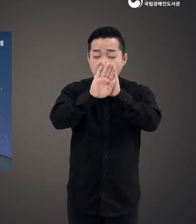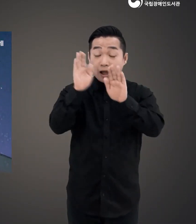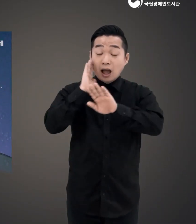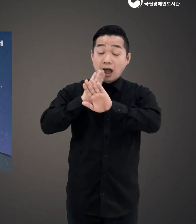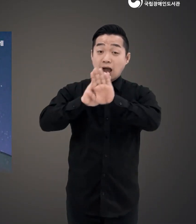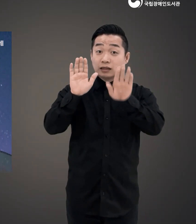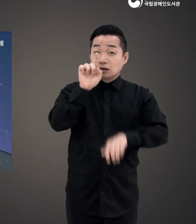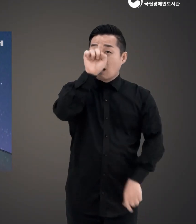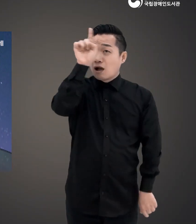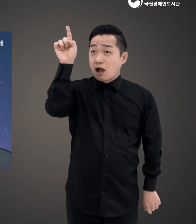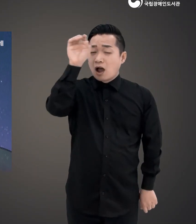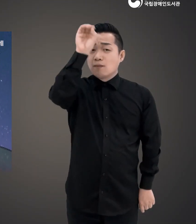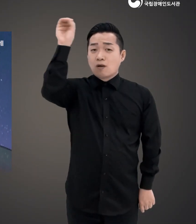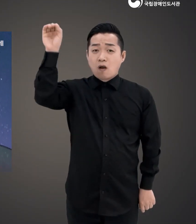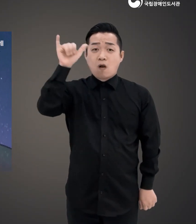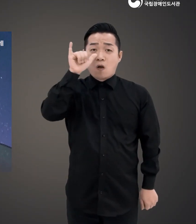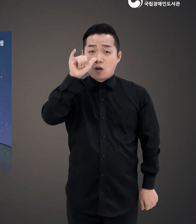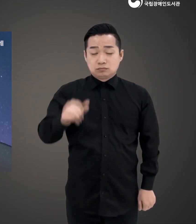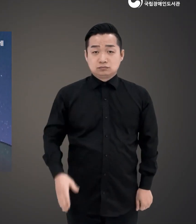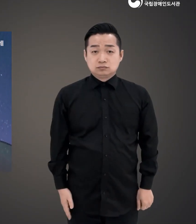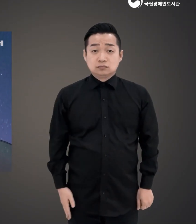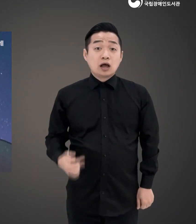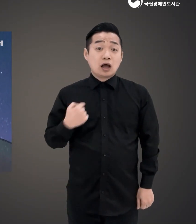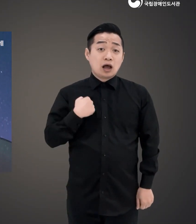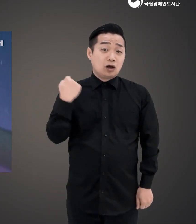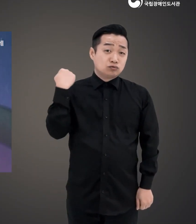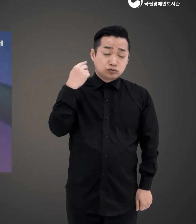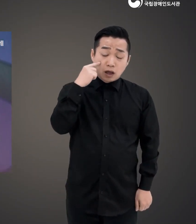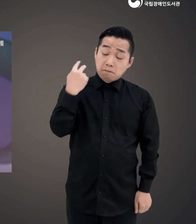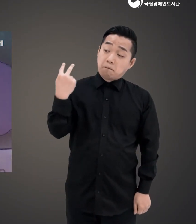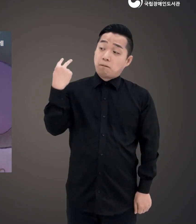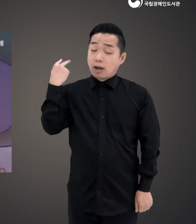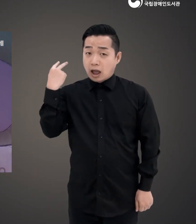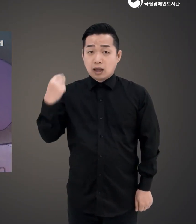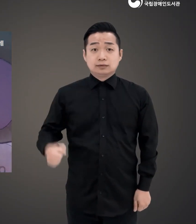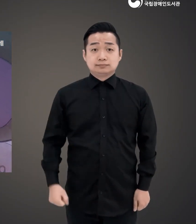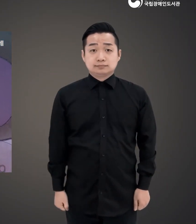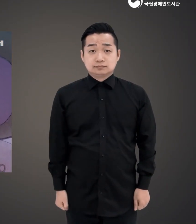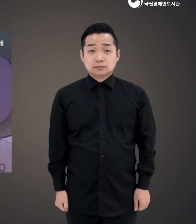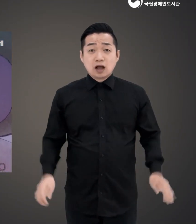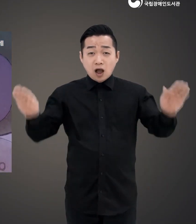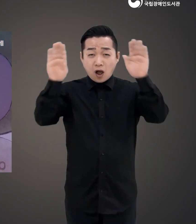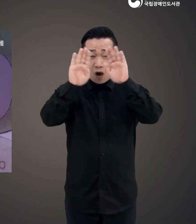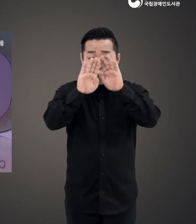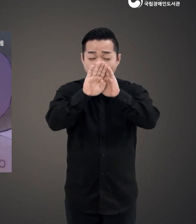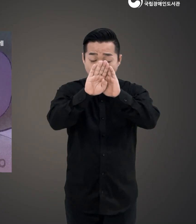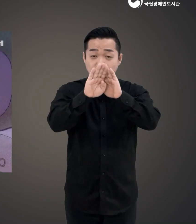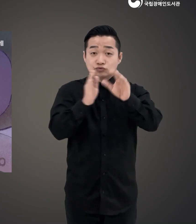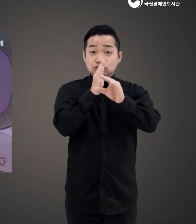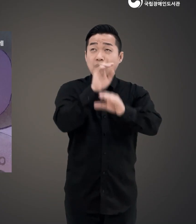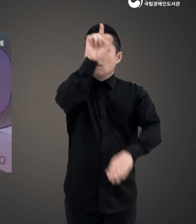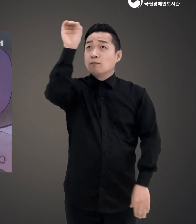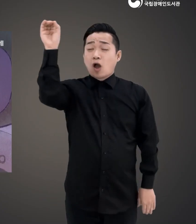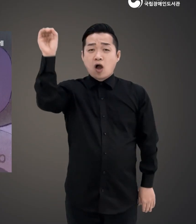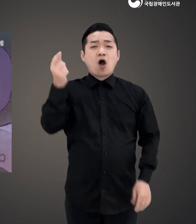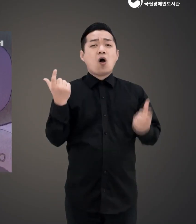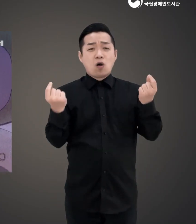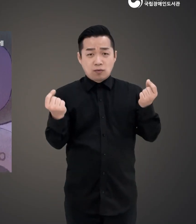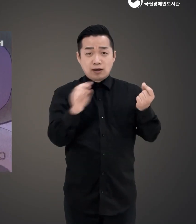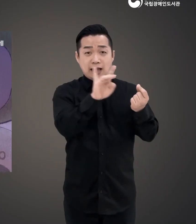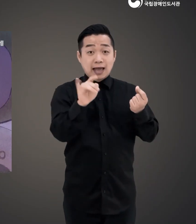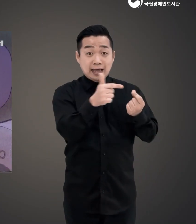까만 하늘에 별이 있었다. 뒤를 돌아봤다. 어둠 속에 떠있는